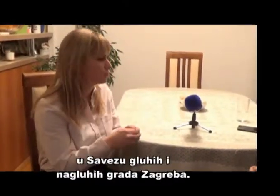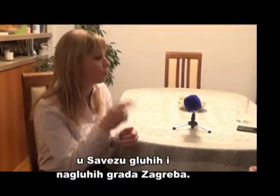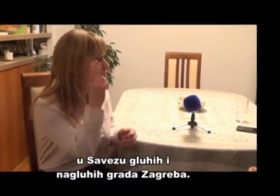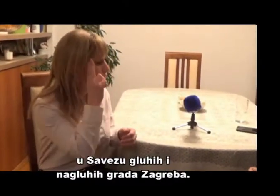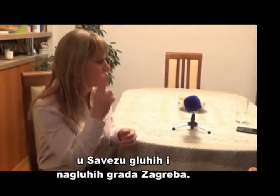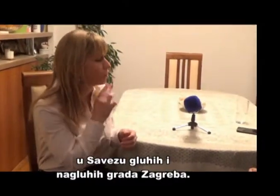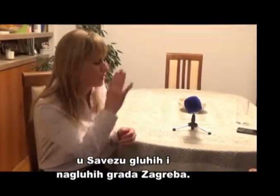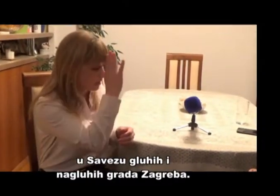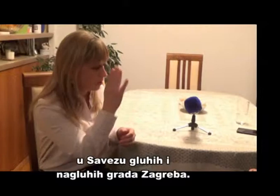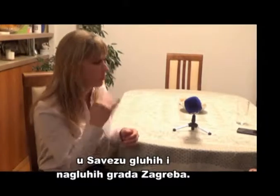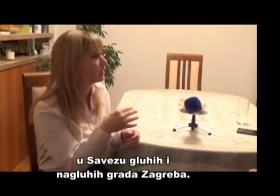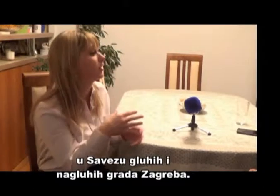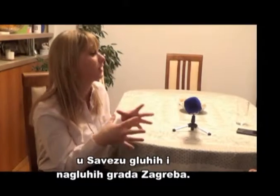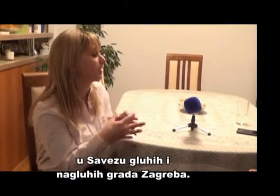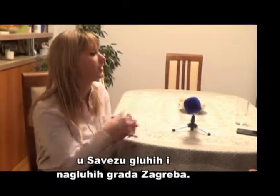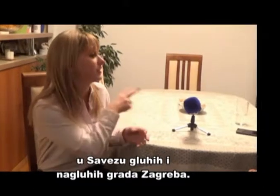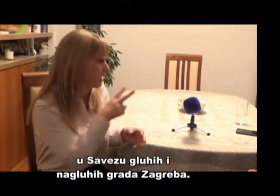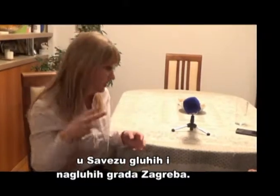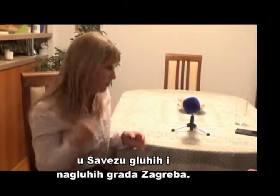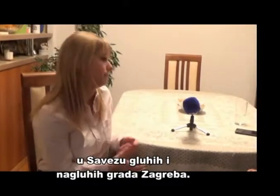Savezu gluhih i nagluhih grada Zagreba.